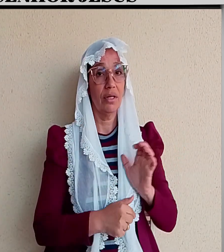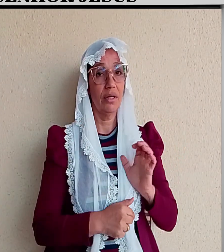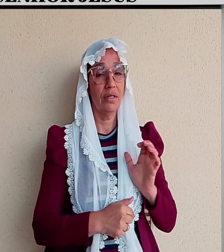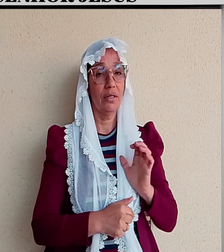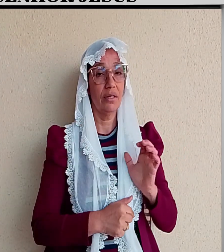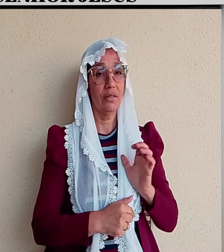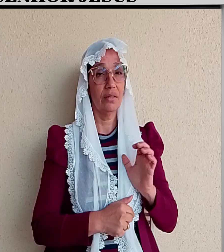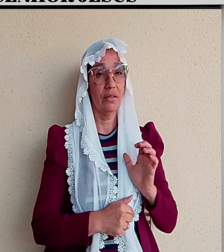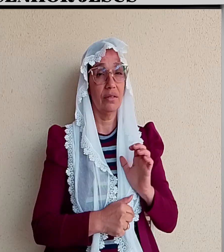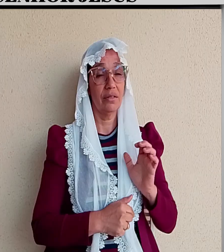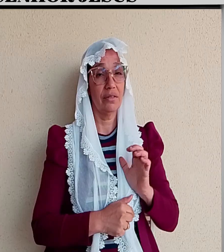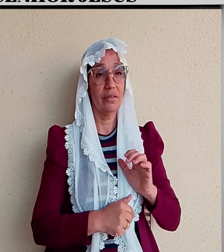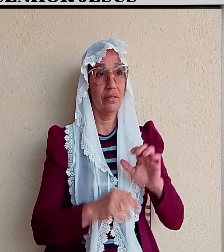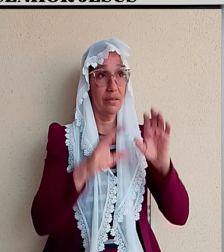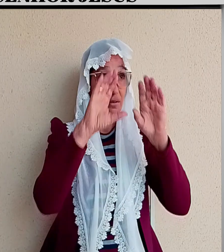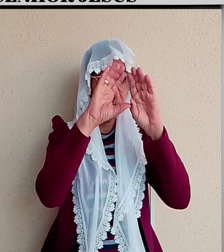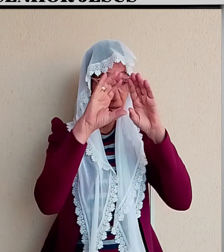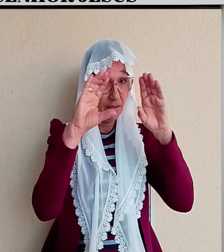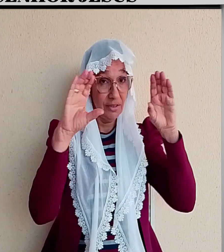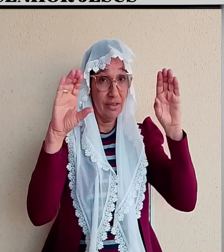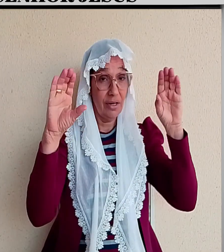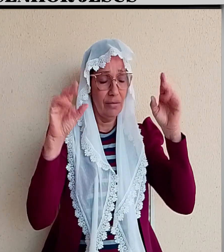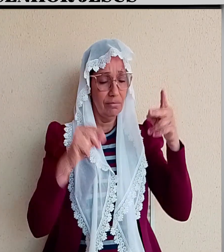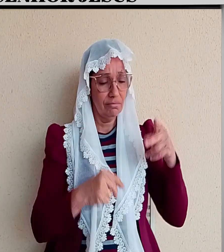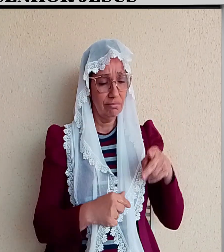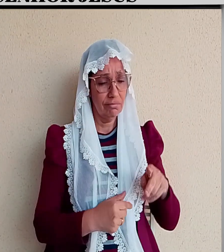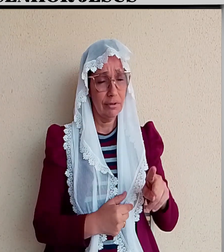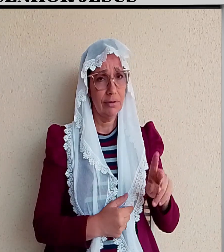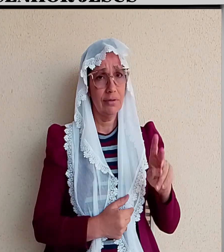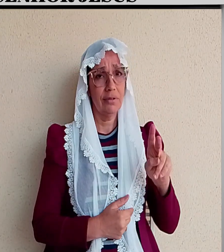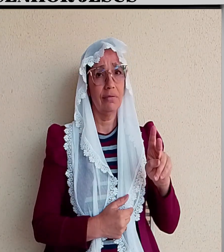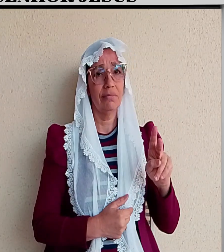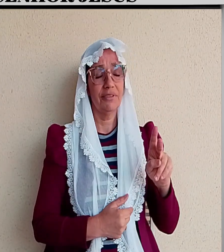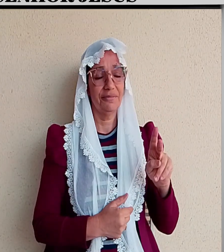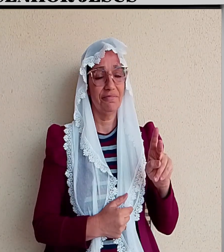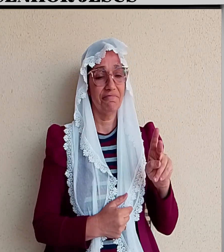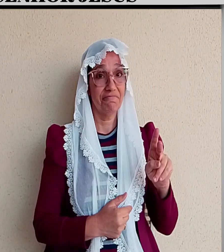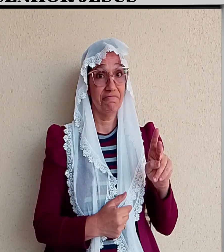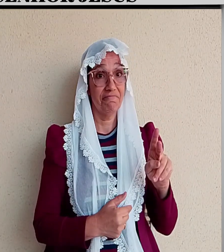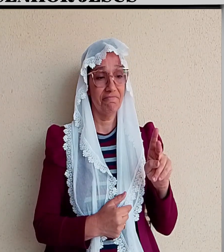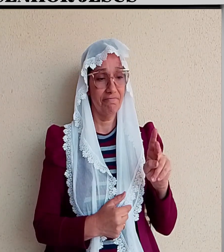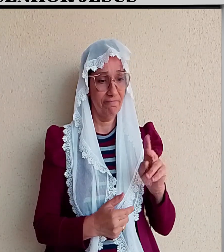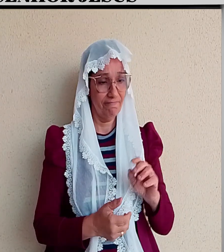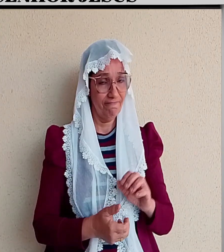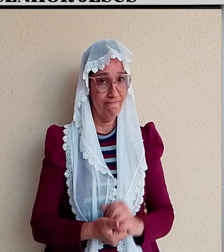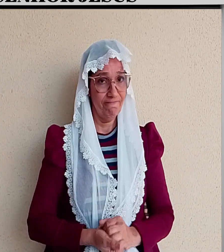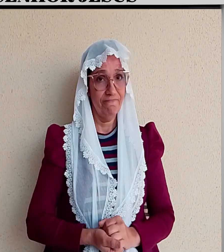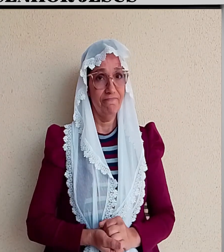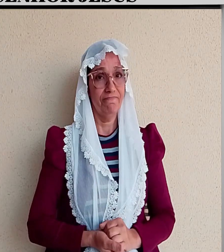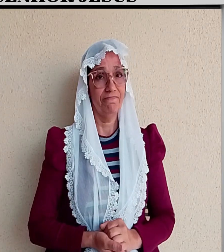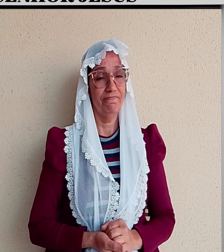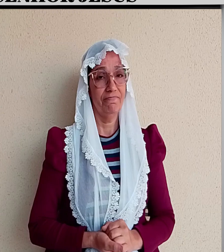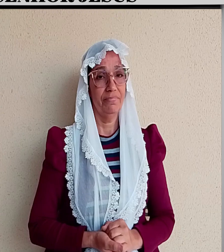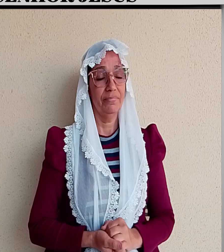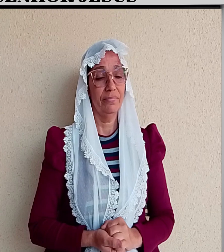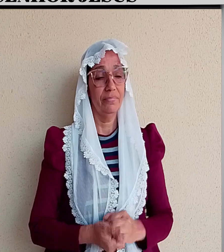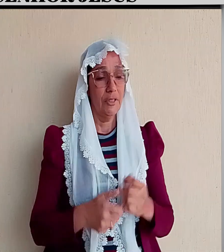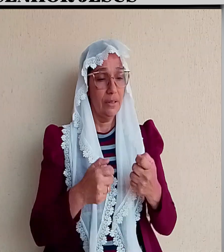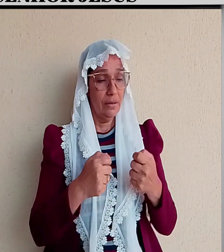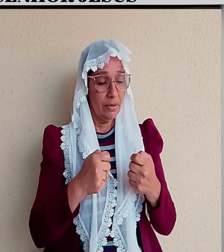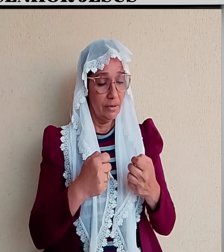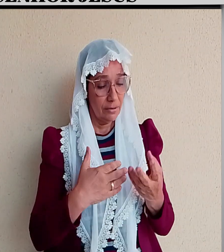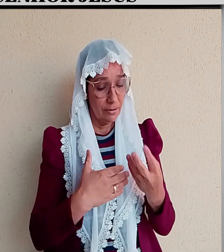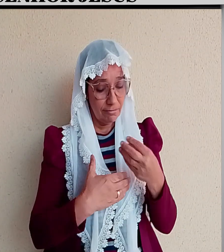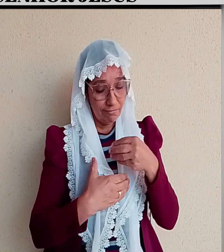guardou, sem o que foi armazenado nos teus dias, aleluia, Jesus, aqui na terra, você não vai conseguir